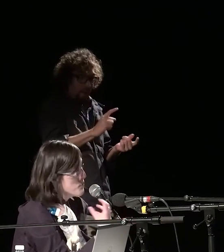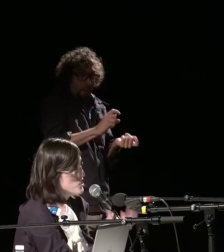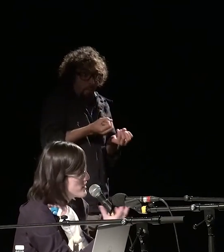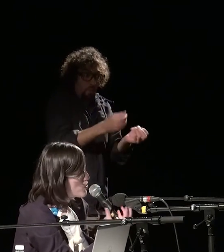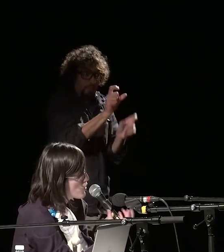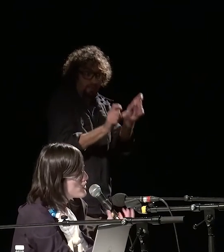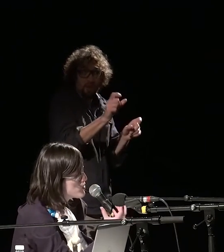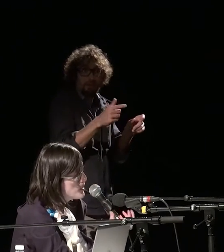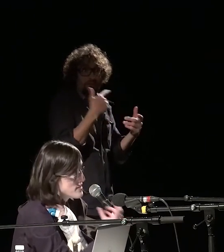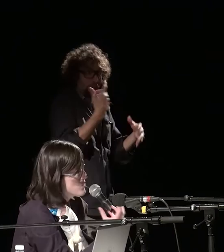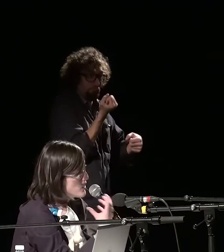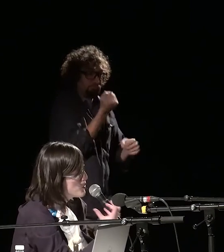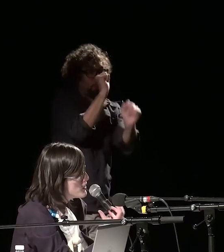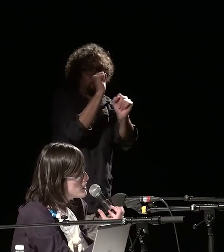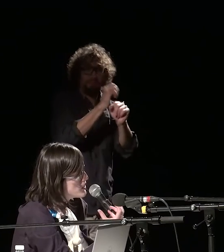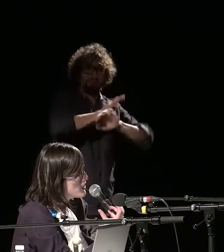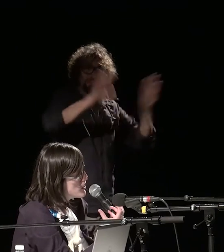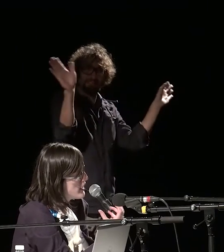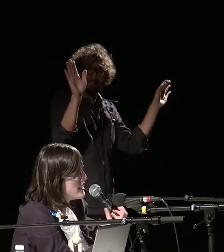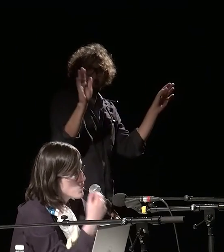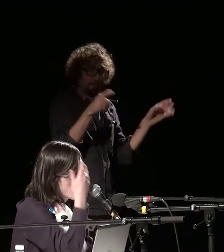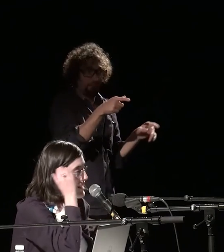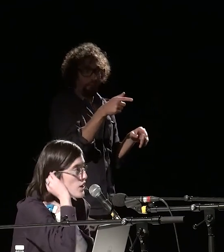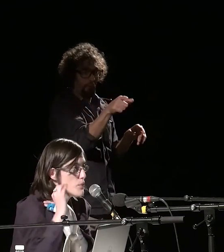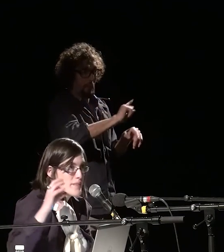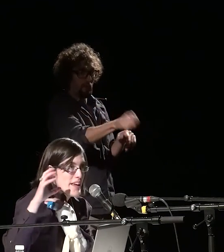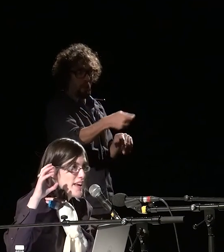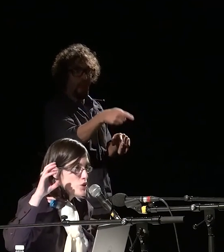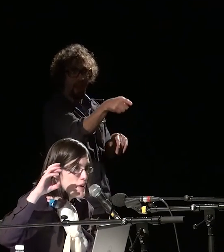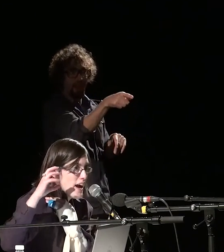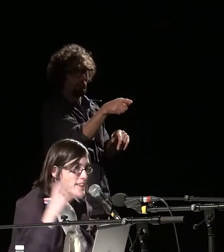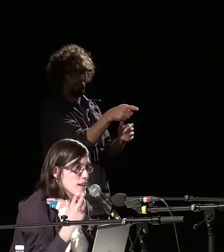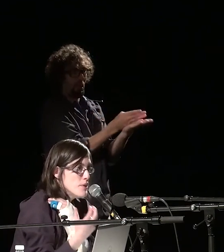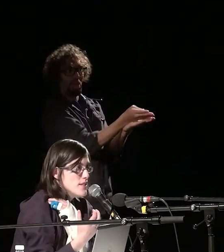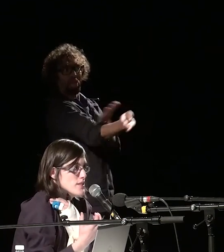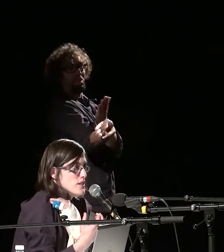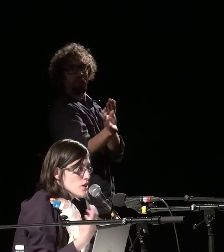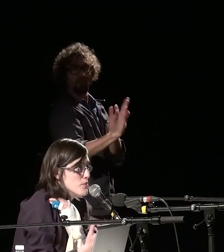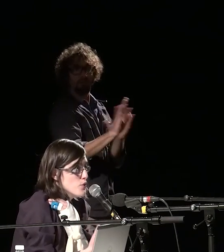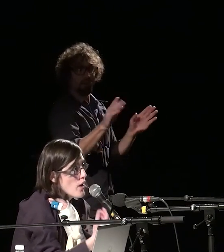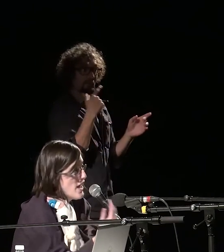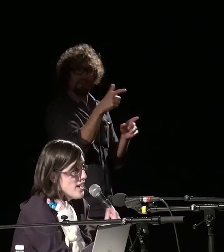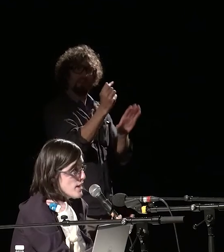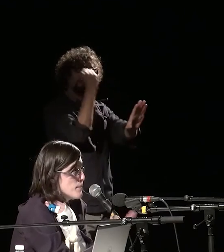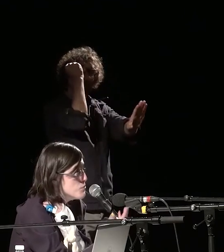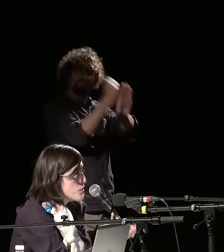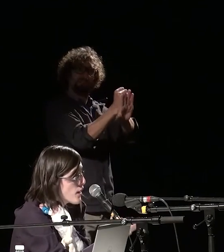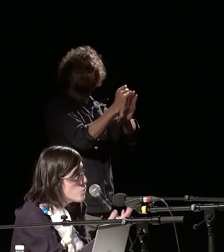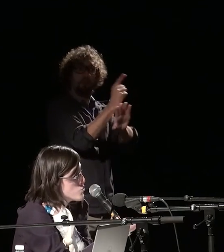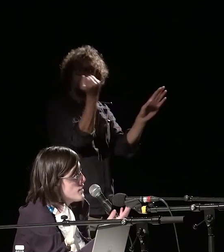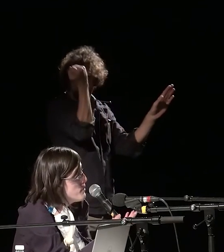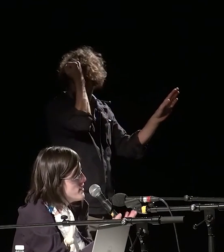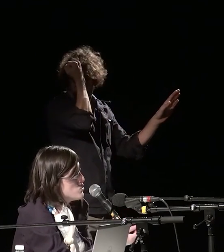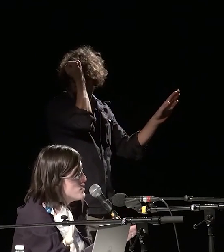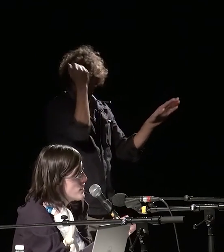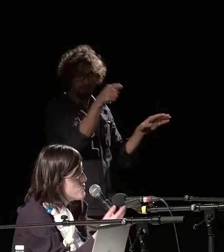qui sont complètement éjectés en dehors de la société parce qu'ils sont déviants. Et ils sont marqués comme, de manière indélébile, comme déviants. Là, il n'y a plus besoin de faire